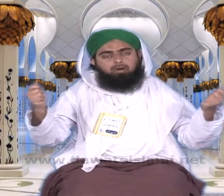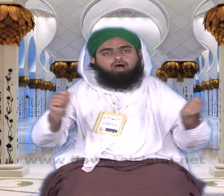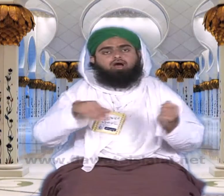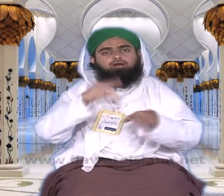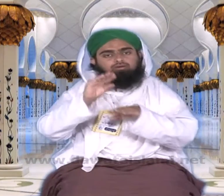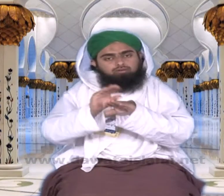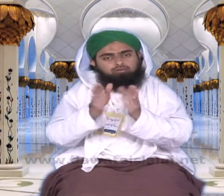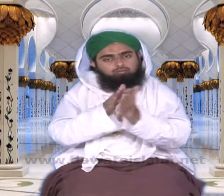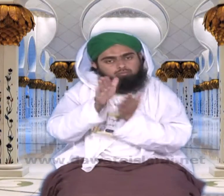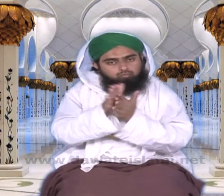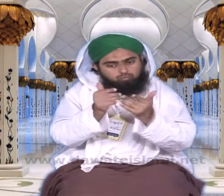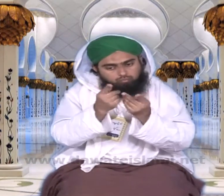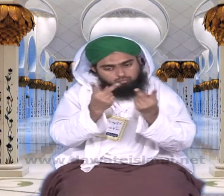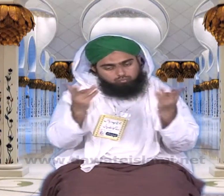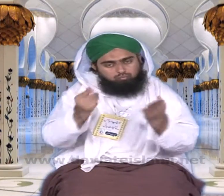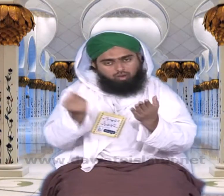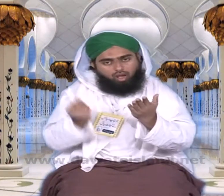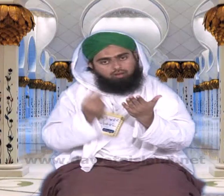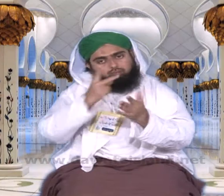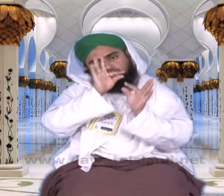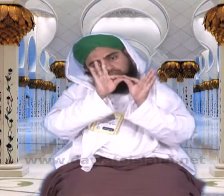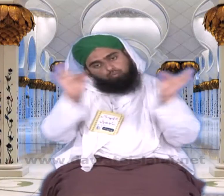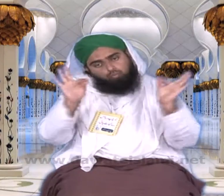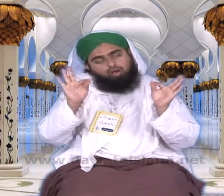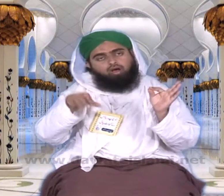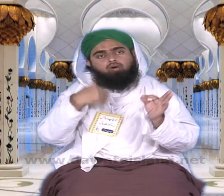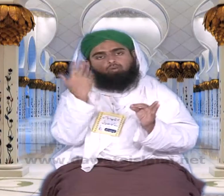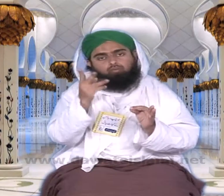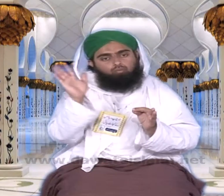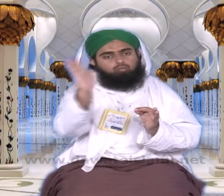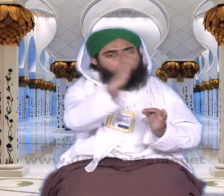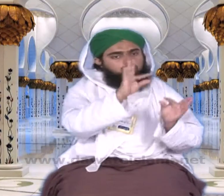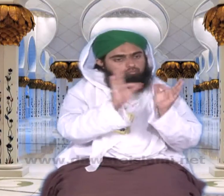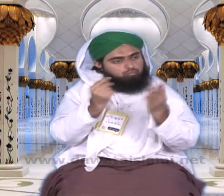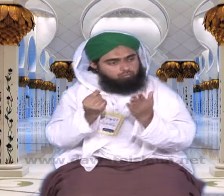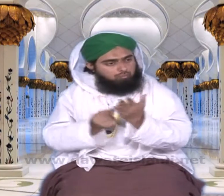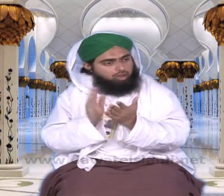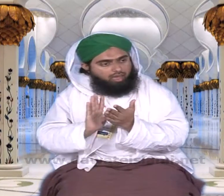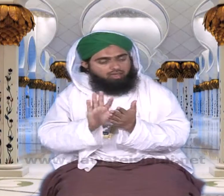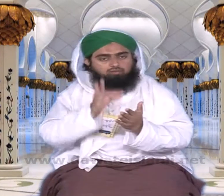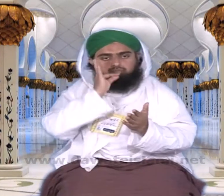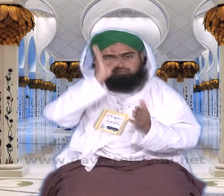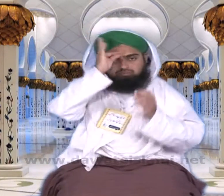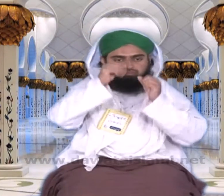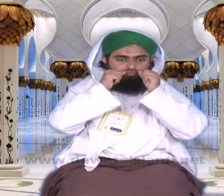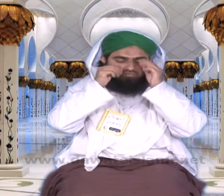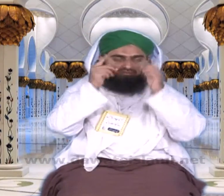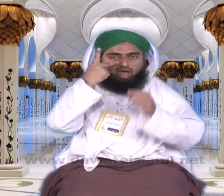کے پورے اخبار سیاہ پورے پورے رسالے بھرے ہوئے لیکن میرے آقا کے درود شریف کی باری آتی تو سواد لکھ کر گزر جاتے ہیں تو یہ ظلم